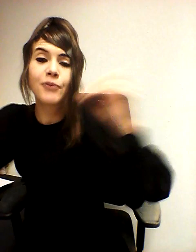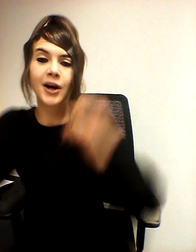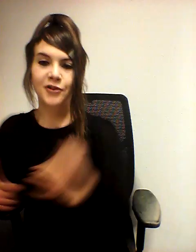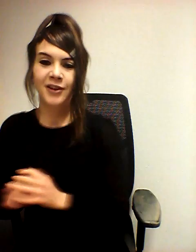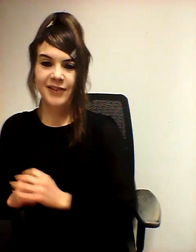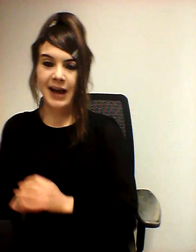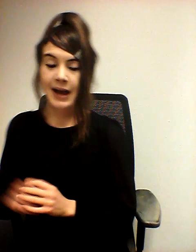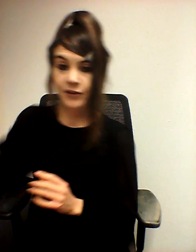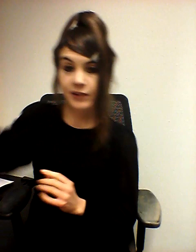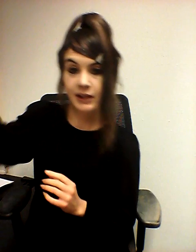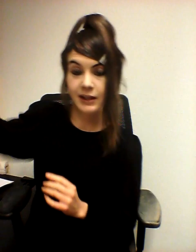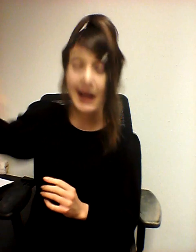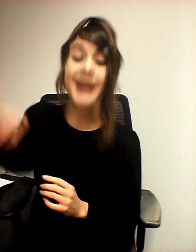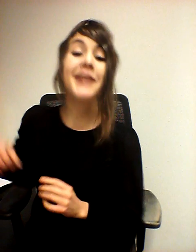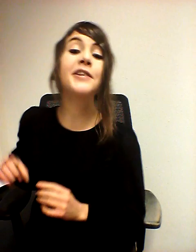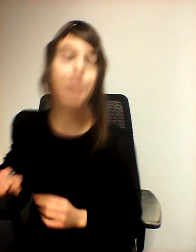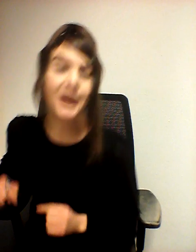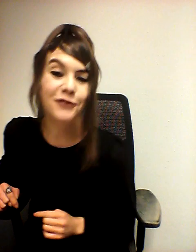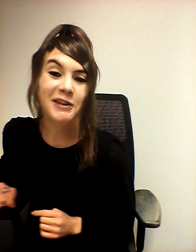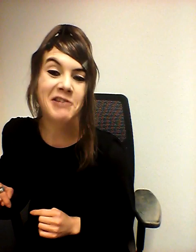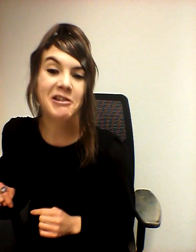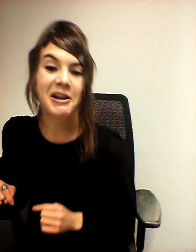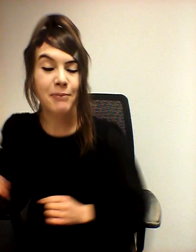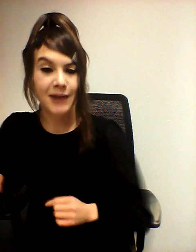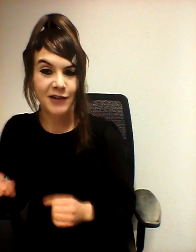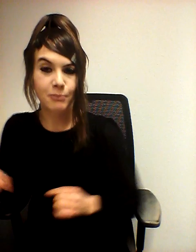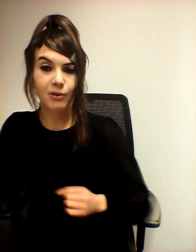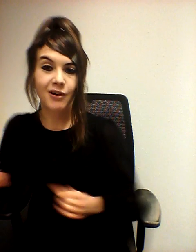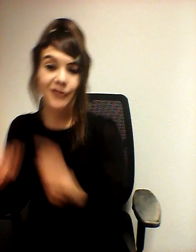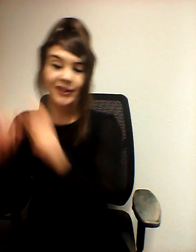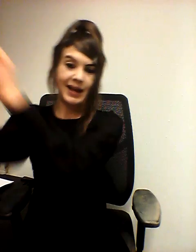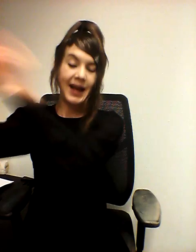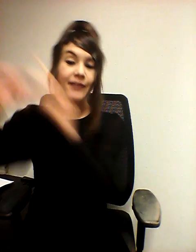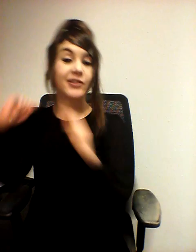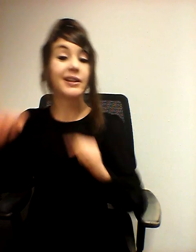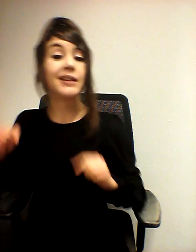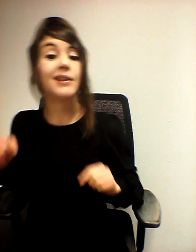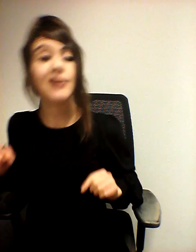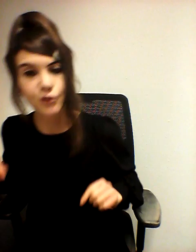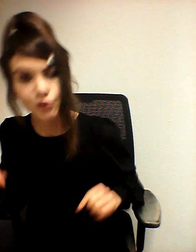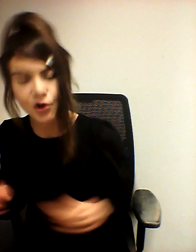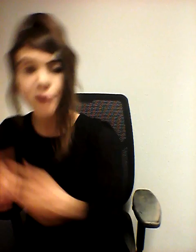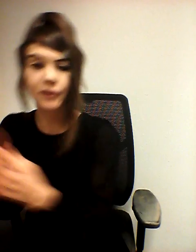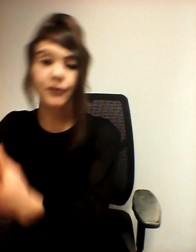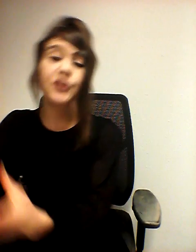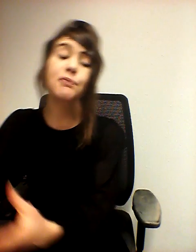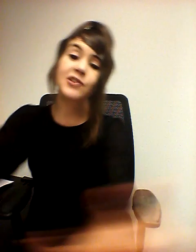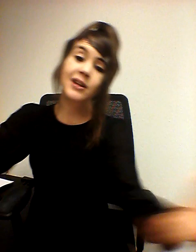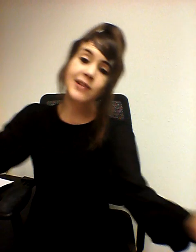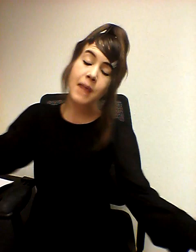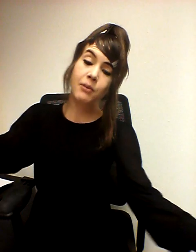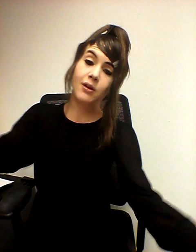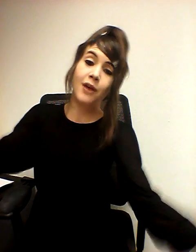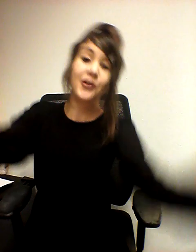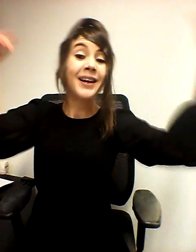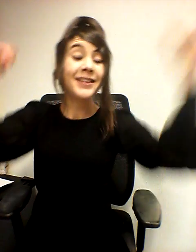omdat de eiwitten die jij in je spijsverteringskanaal hebt laten belanden en de eiwitten die in de lysosomen van de spiercellen zijn beland,